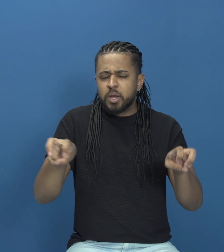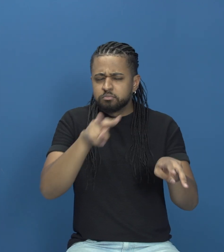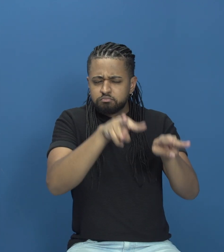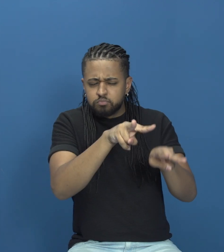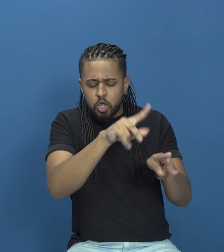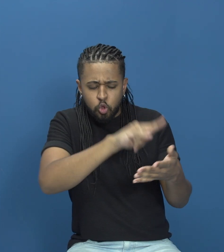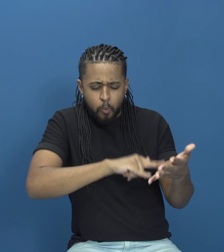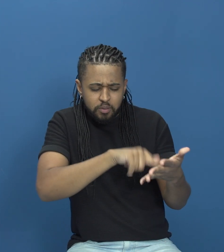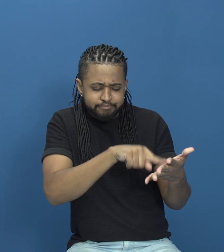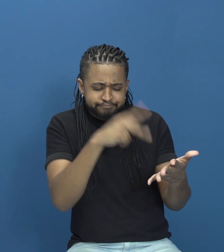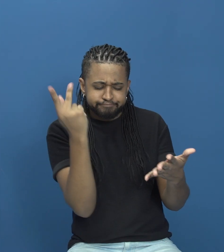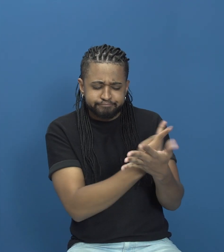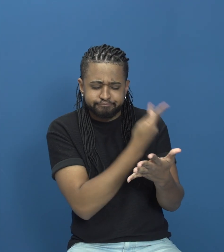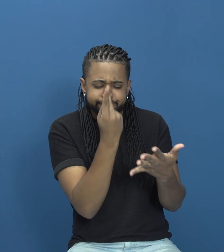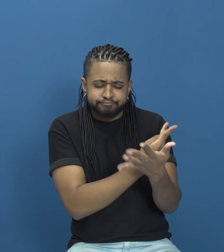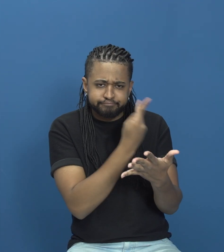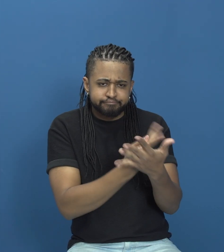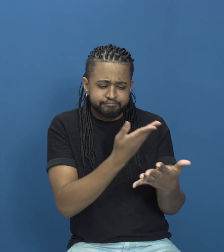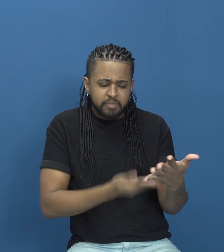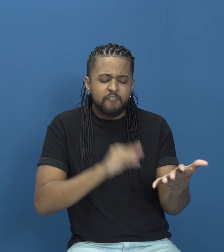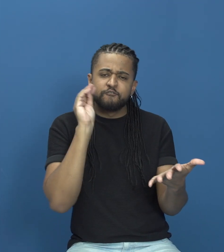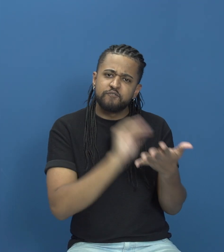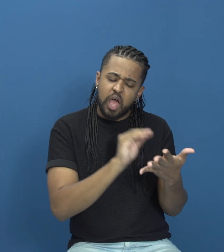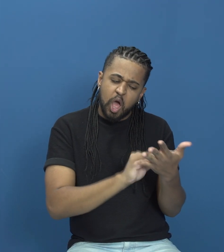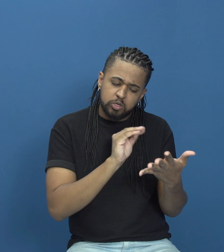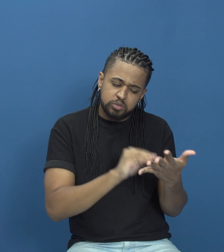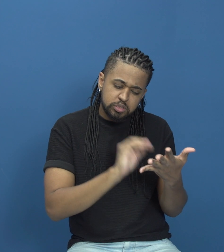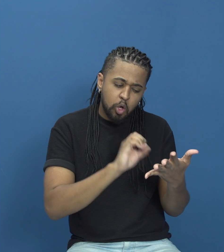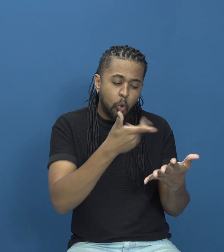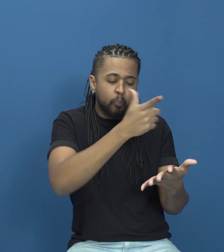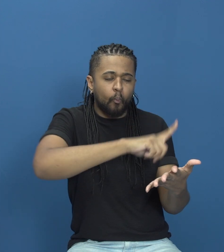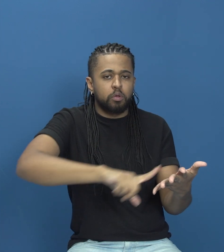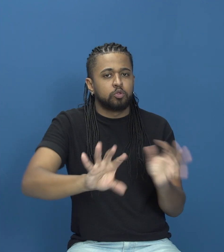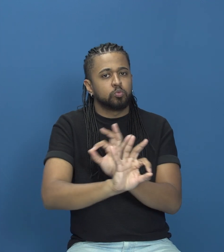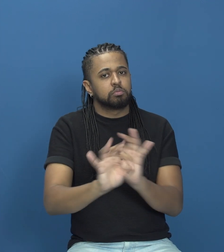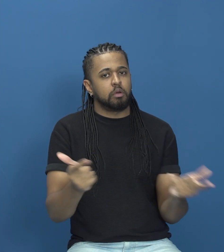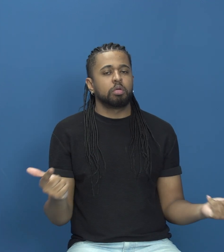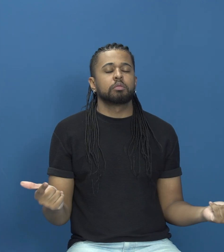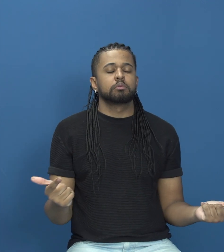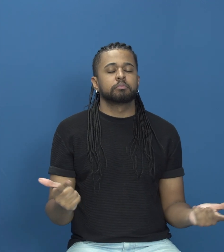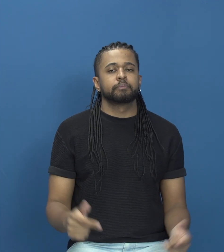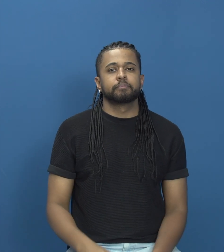que a documentação esteja errada, incompleta ou inexistente.